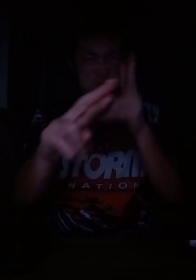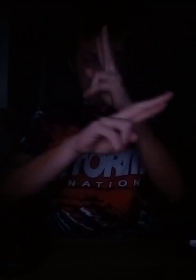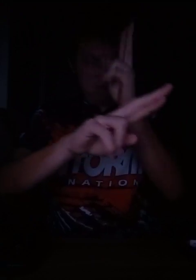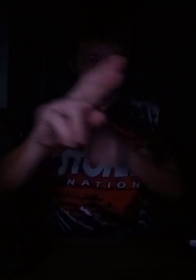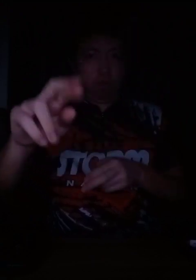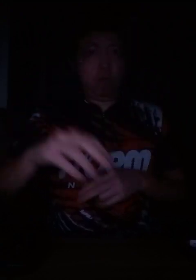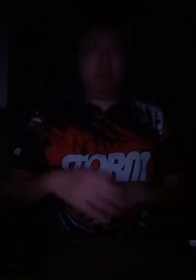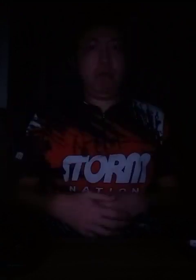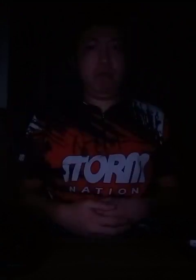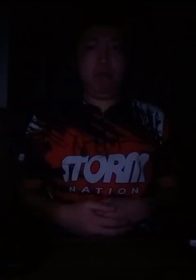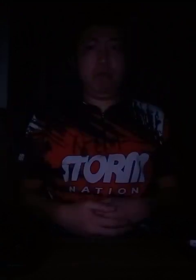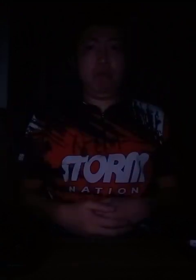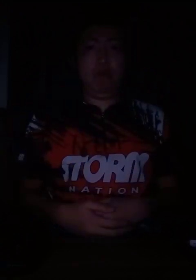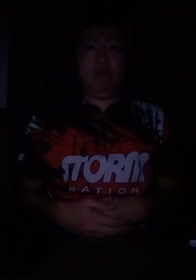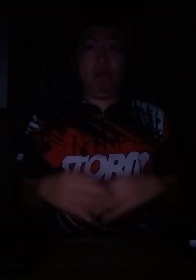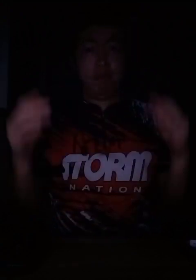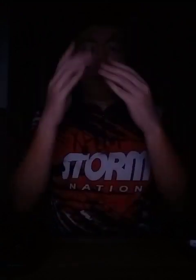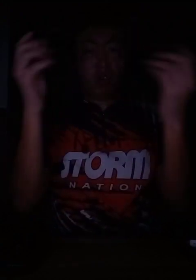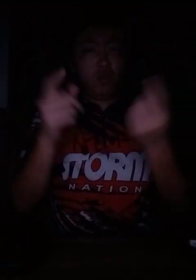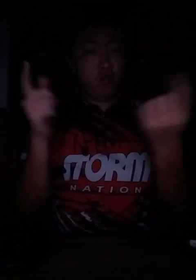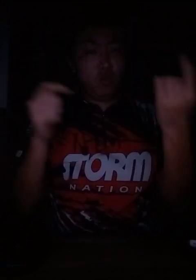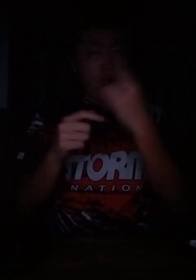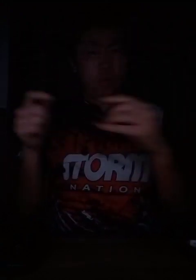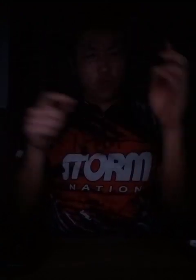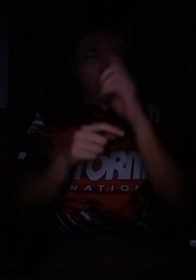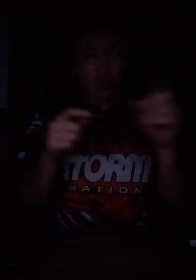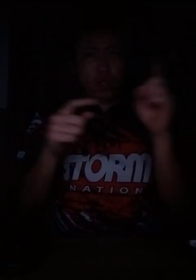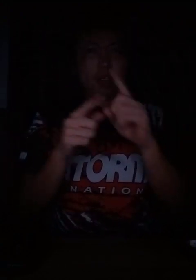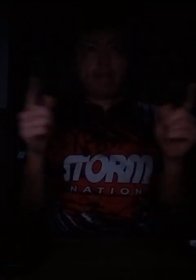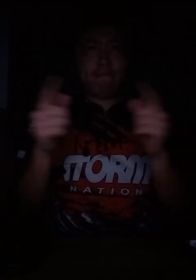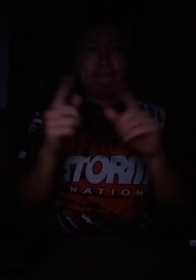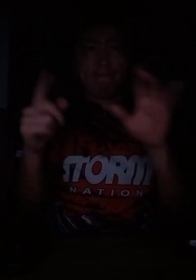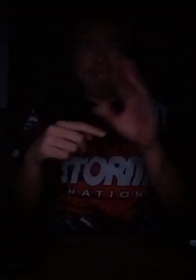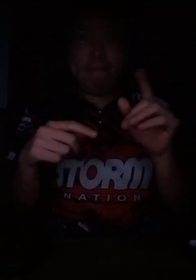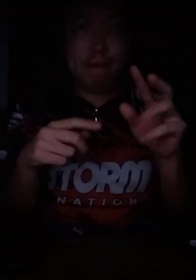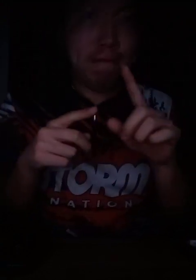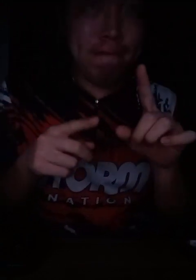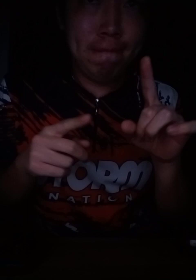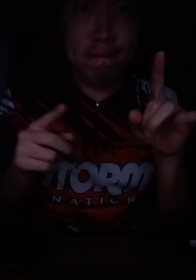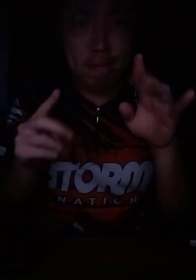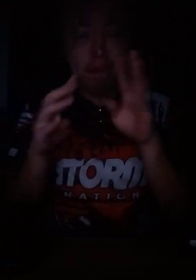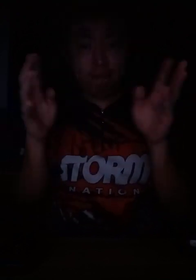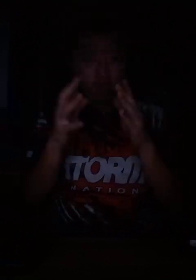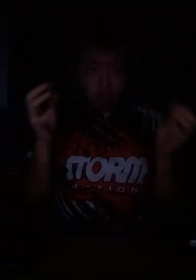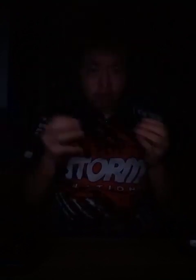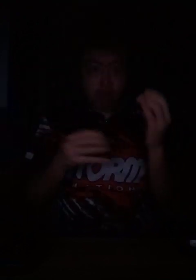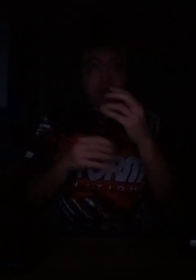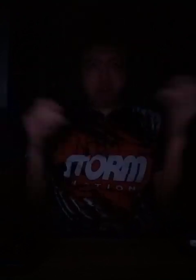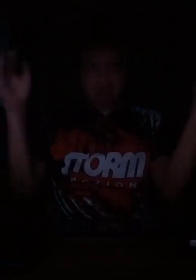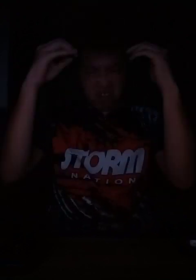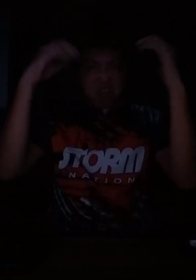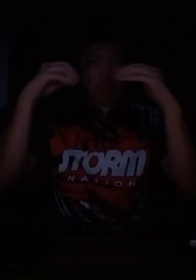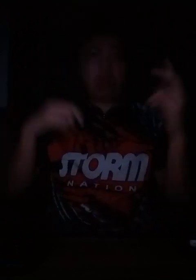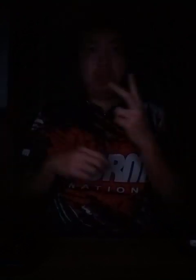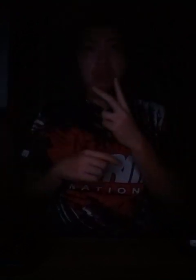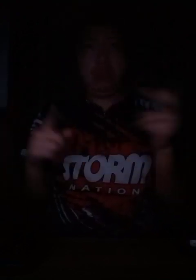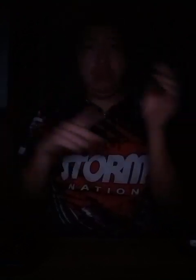끊어졌습니다. 긴급 복구로 전기가 다시 들어올 때까지 이 일대 300가구와 상가 주민들은 최장 2시간 동안 덜덜